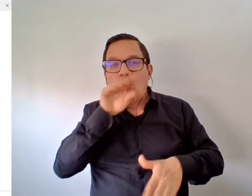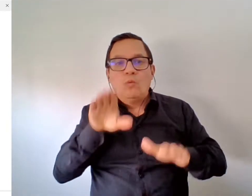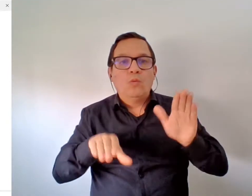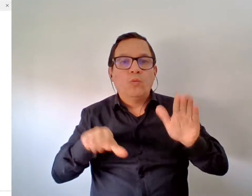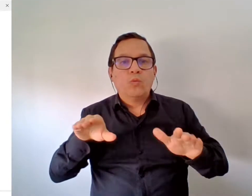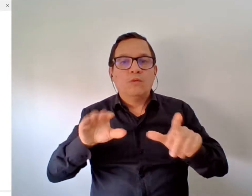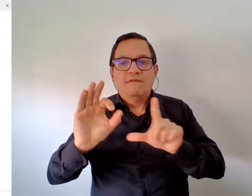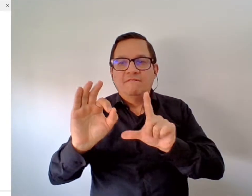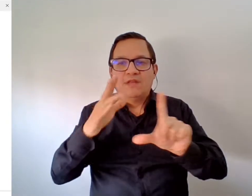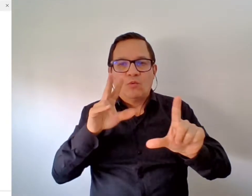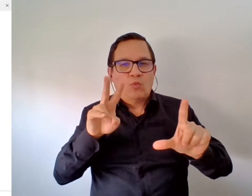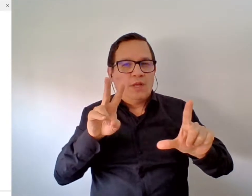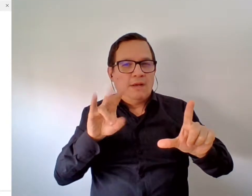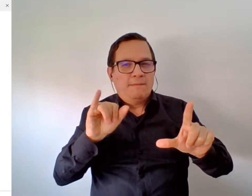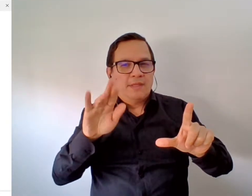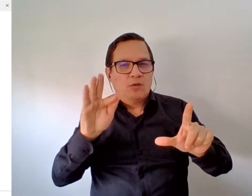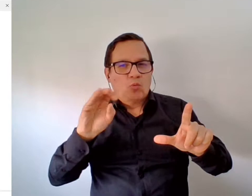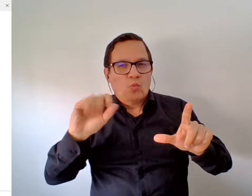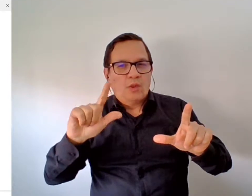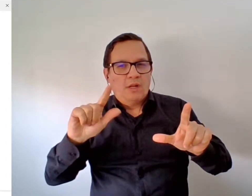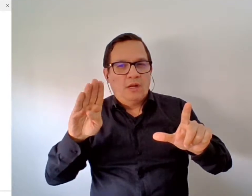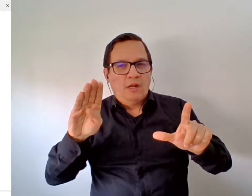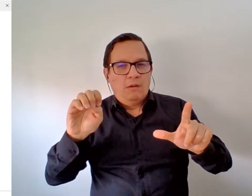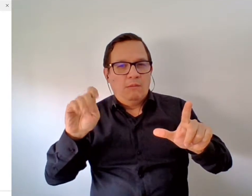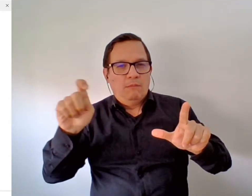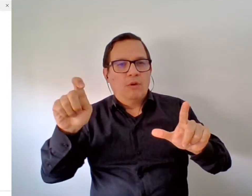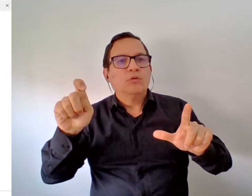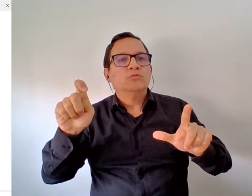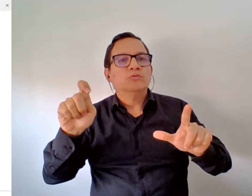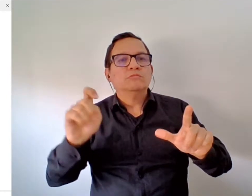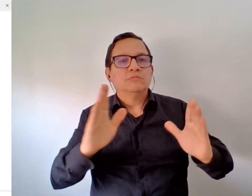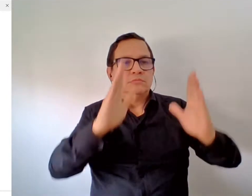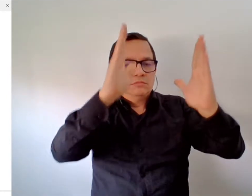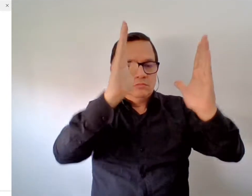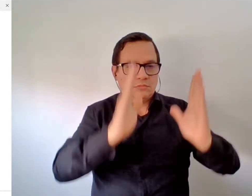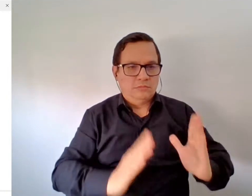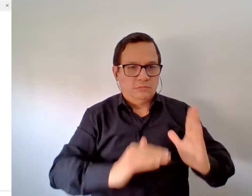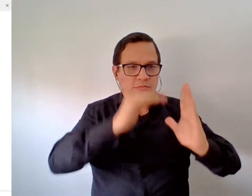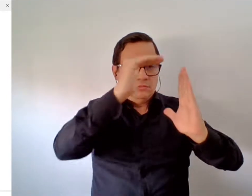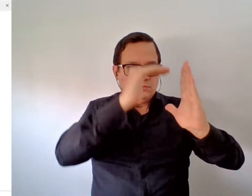máquina virtual. Paso en la instalación.